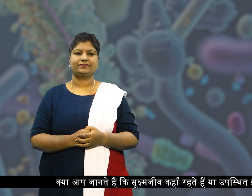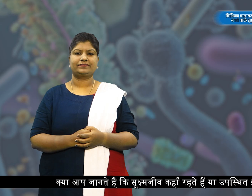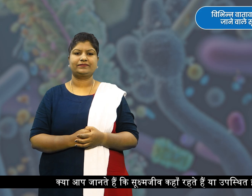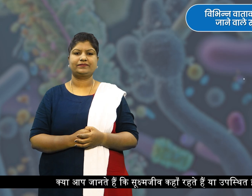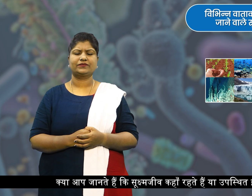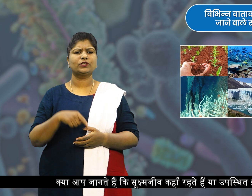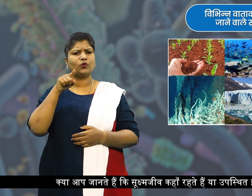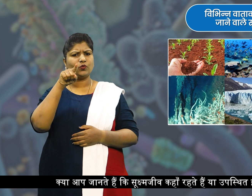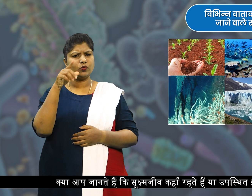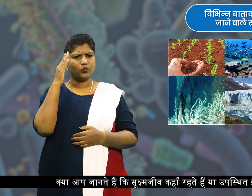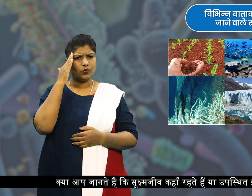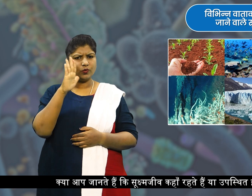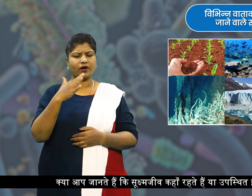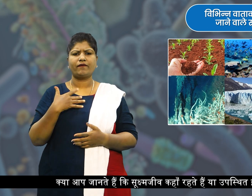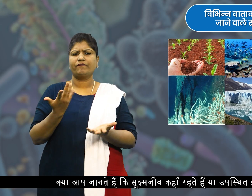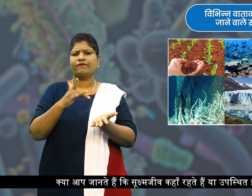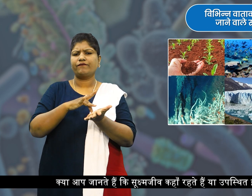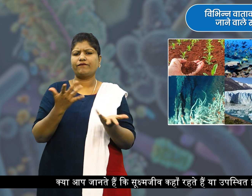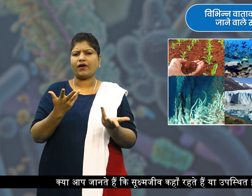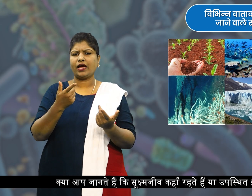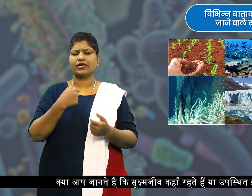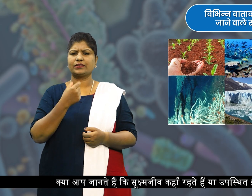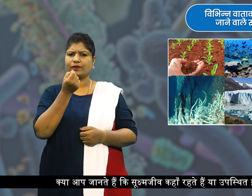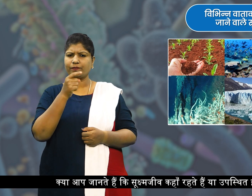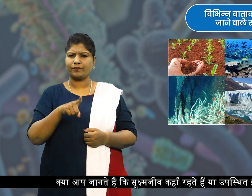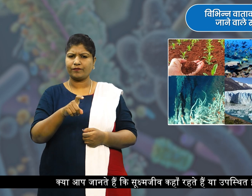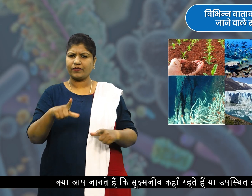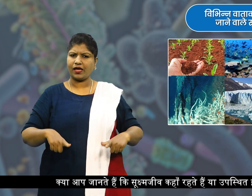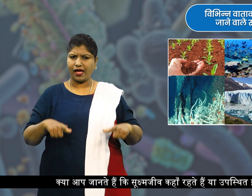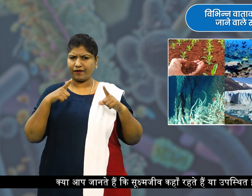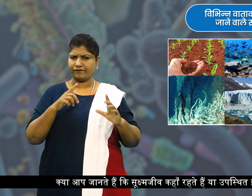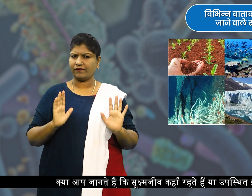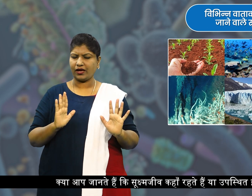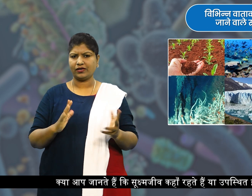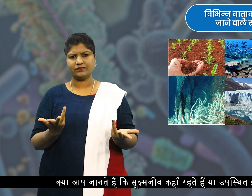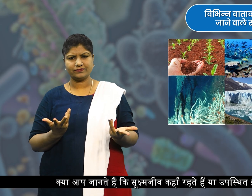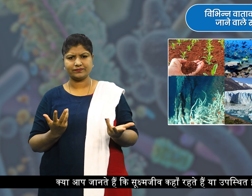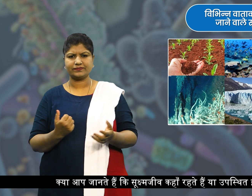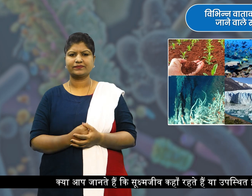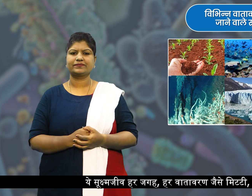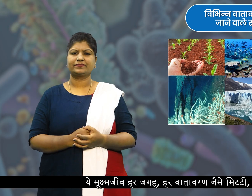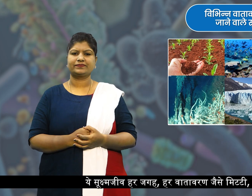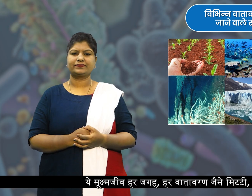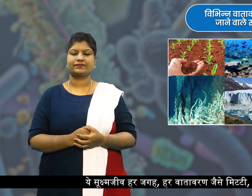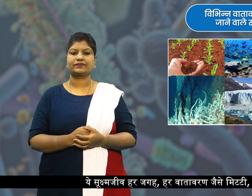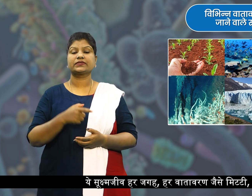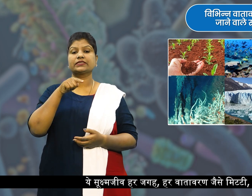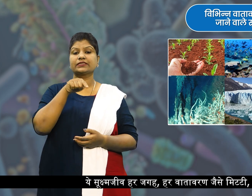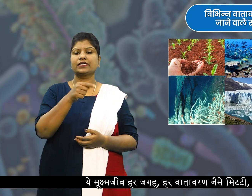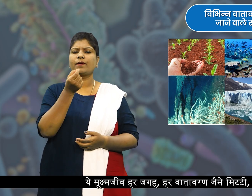क्या आप जानते हैं कि सूक्ष्म जीव कहाँ रहते हैं या उपस्थित होते हैं? ये सूक्ष्म जीव हर